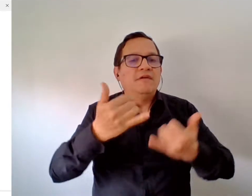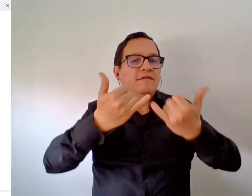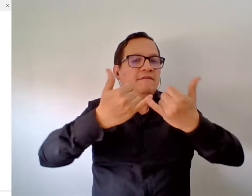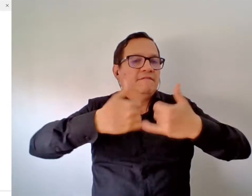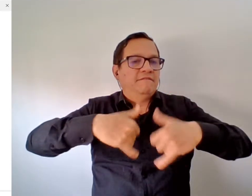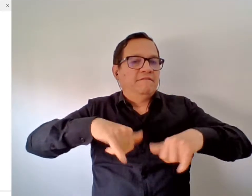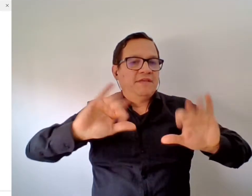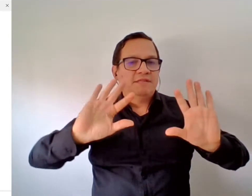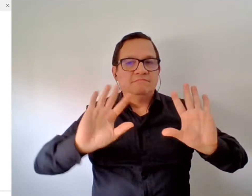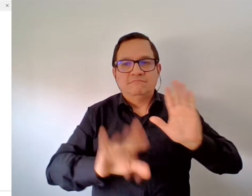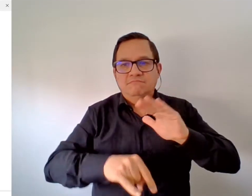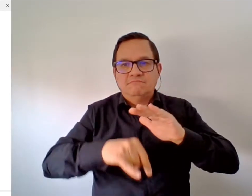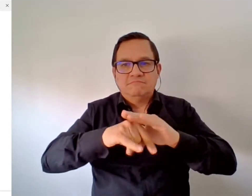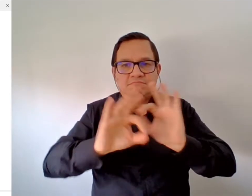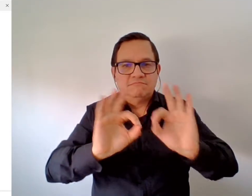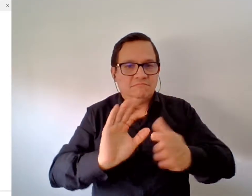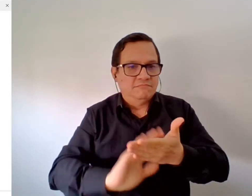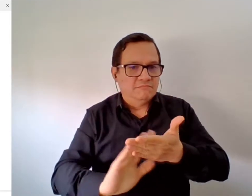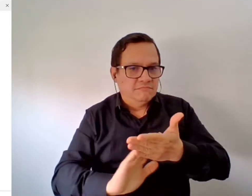Finalización de la instalación.